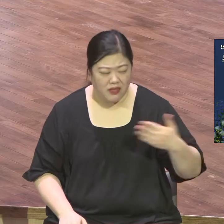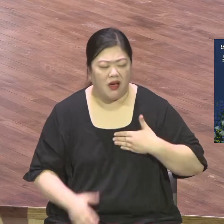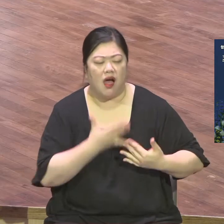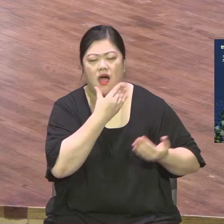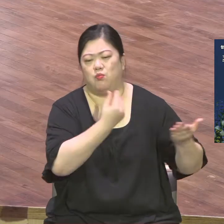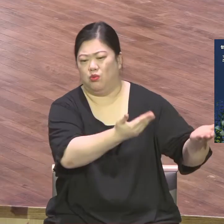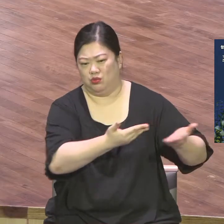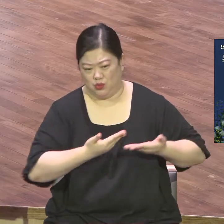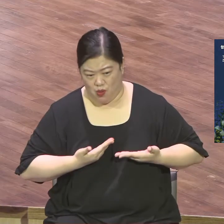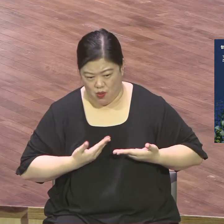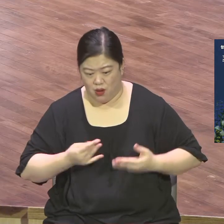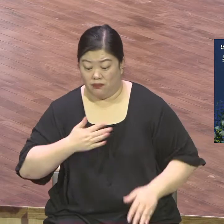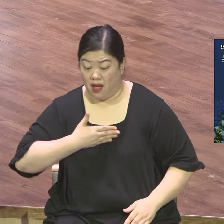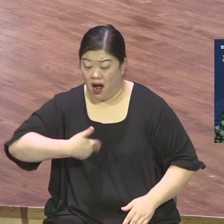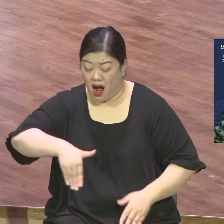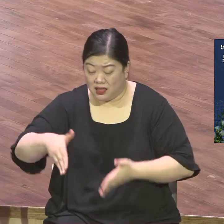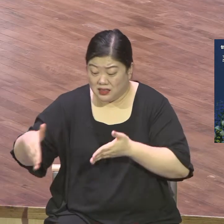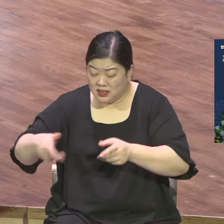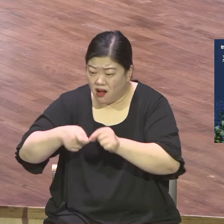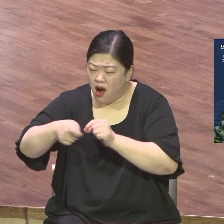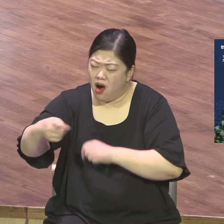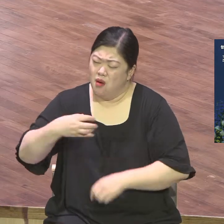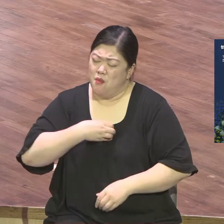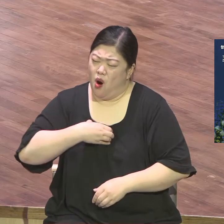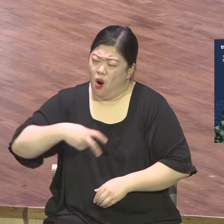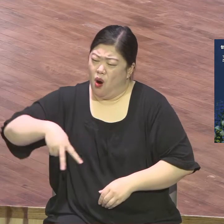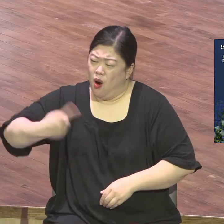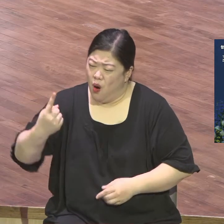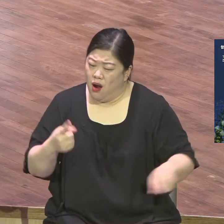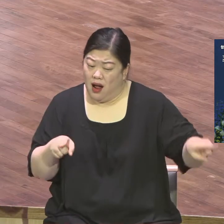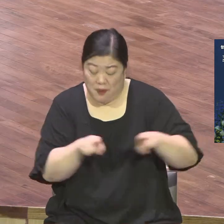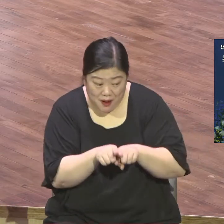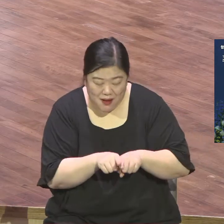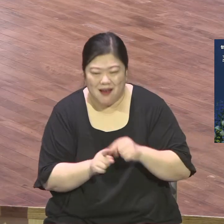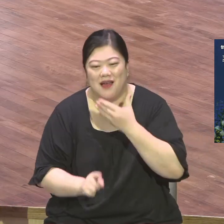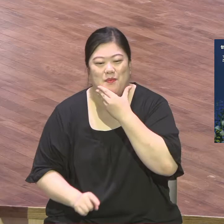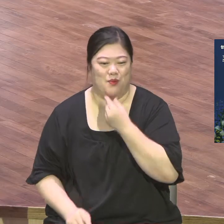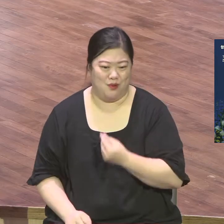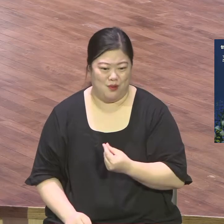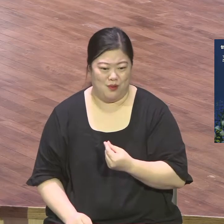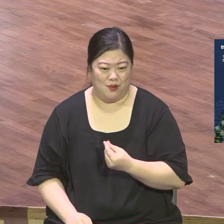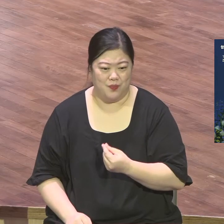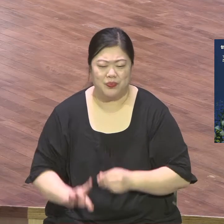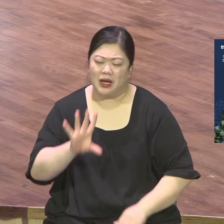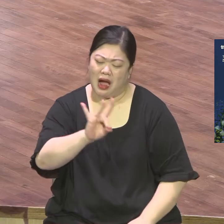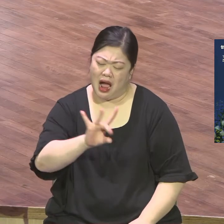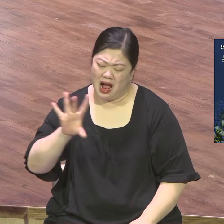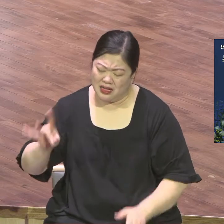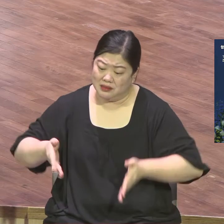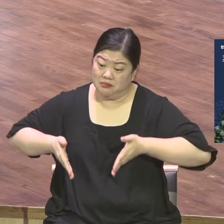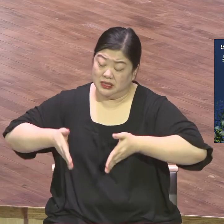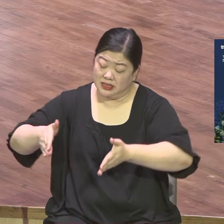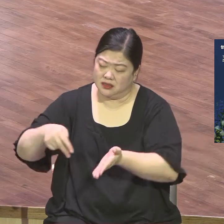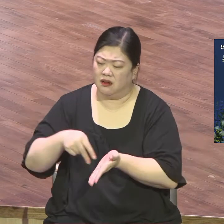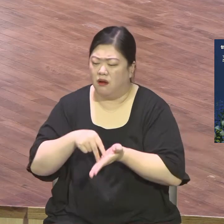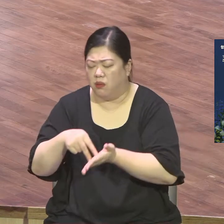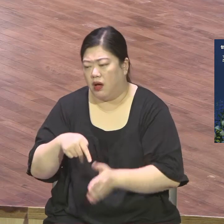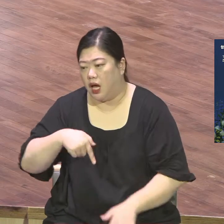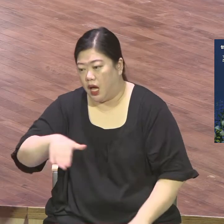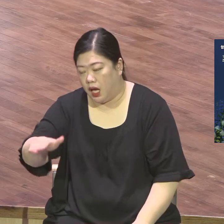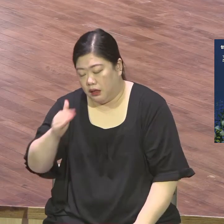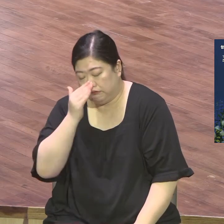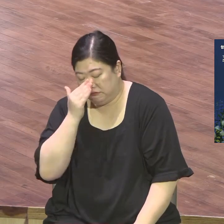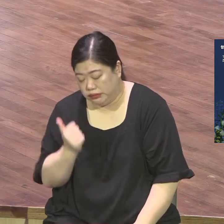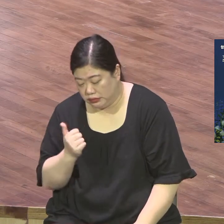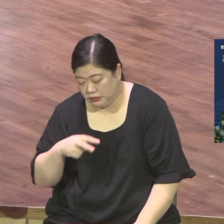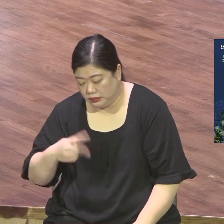사람. 내가 가는 길이 험하고 멀지라도 그대 내게 행복을 주는 사람. 때론 지루하고 외로운 길이라도 그대